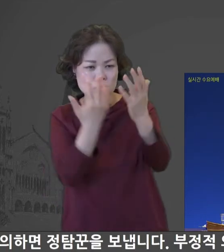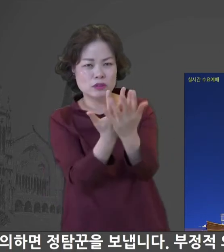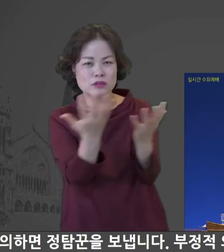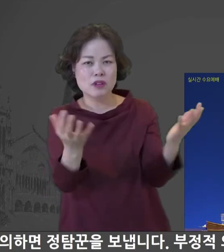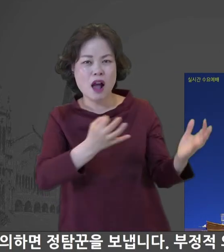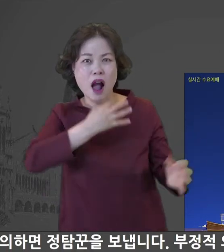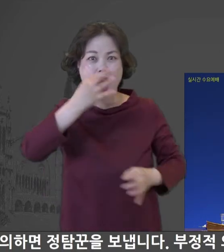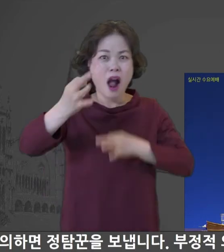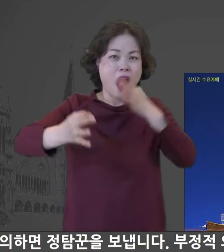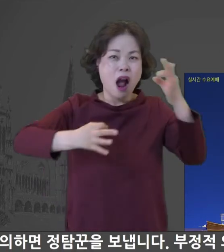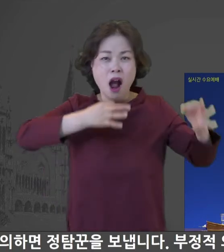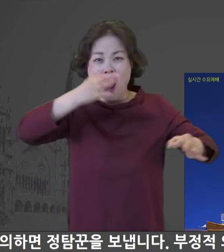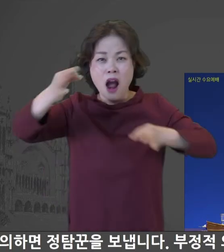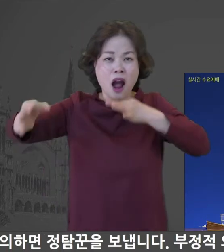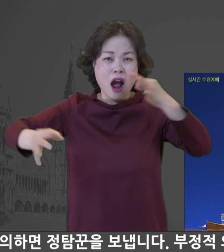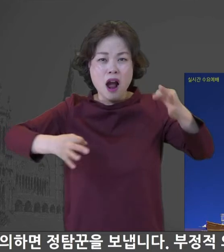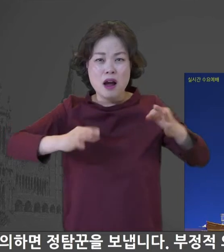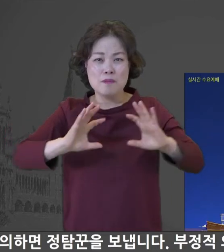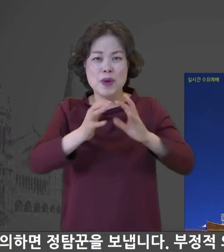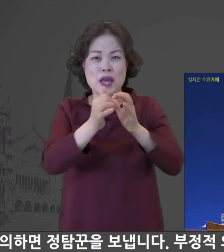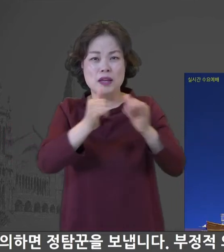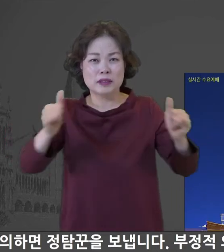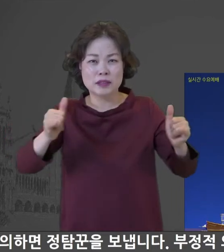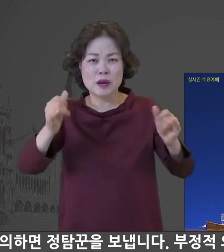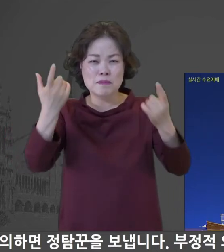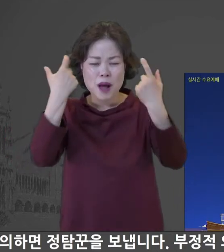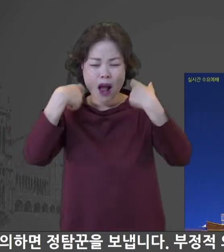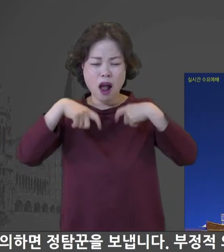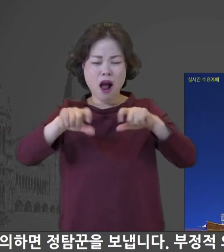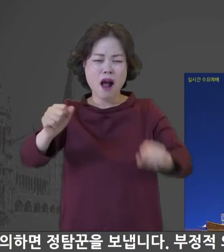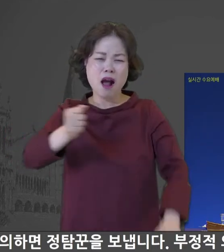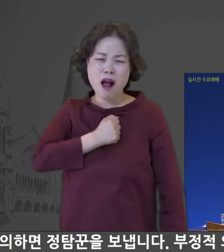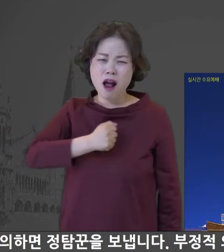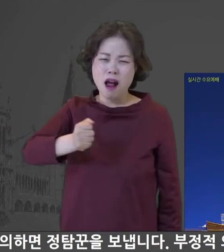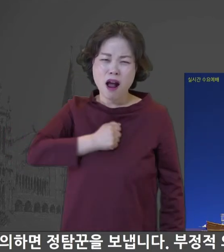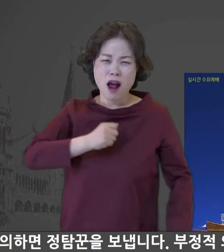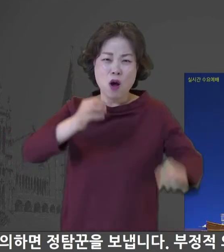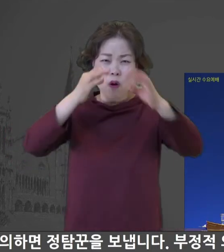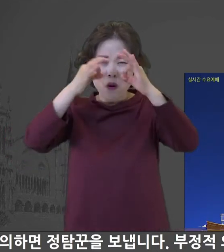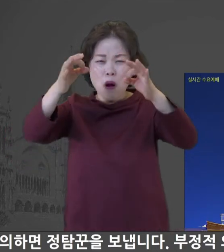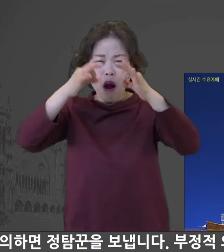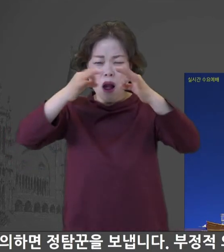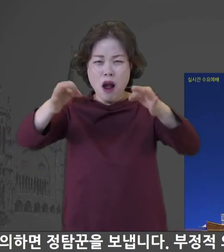소리를 높여 부르짖고 백성이 밤새도록 통곡하였다라고 기록되어 있습니다.